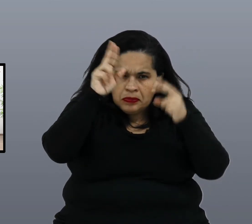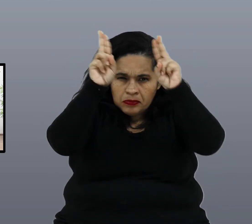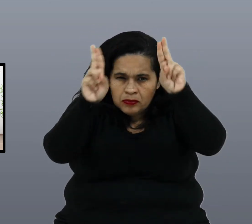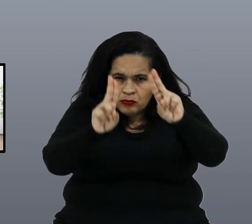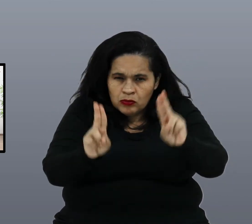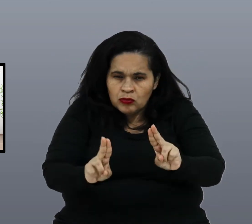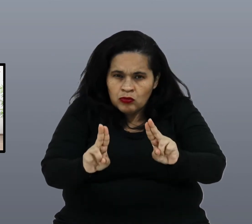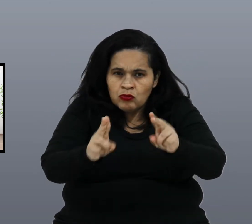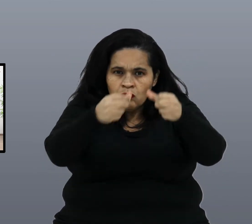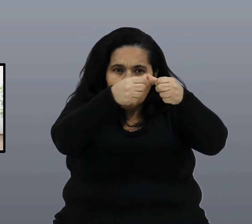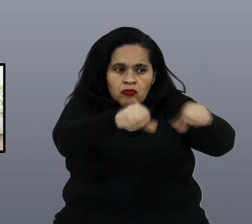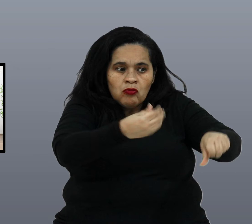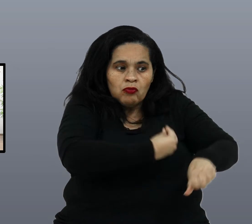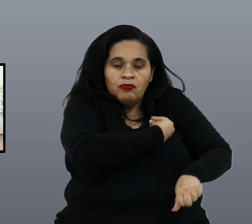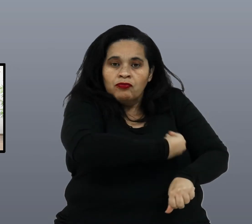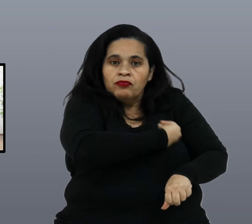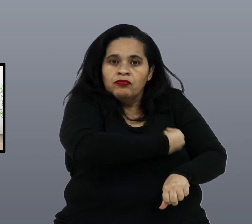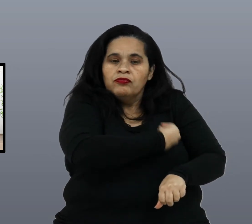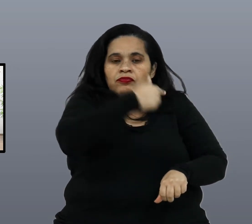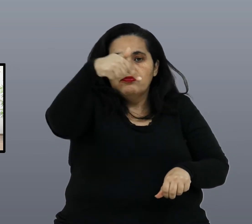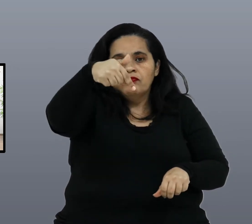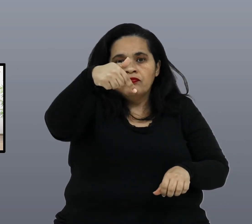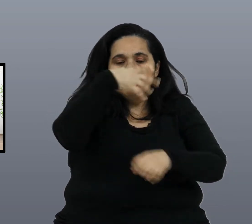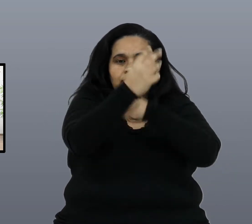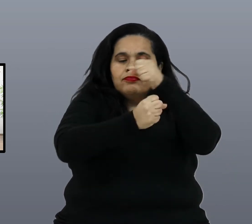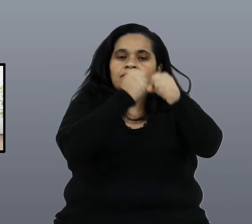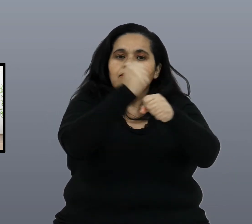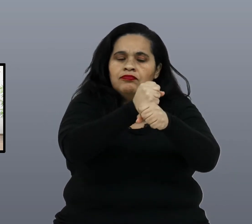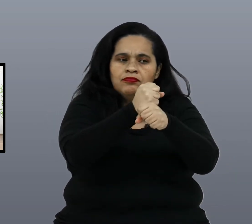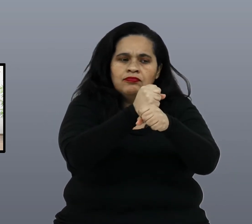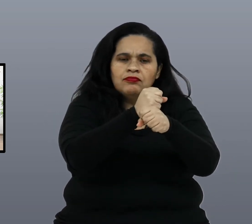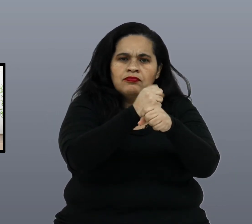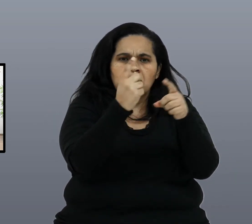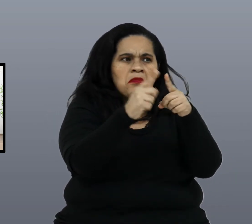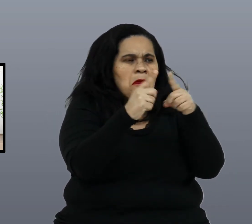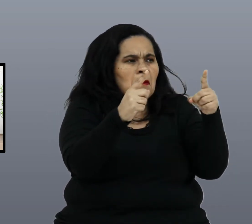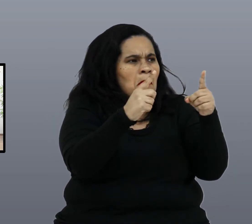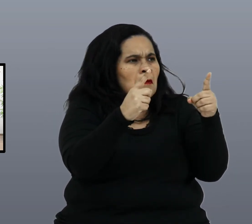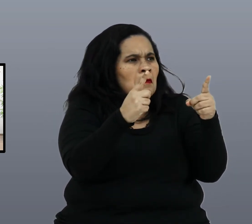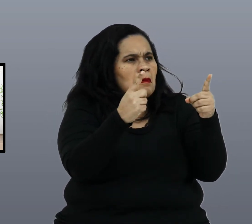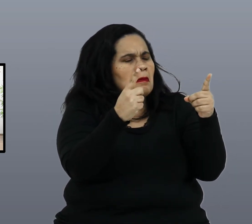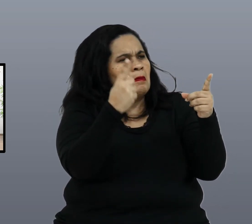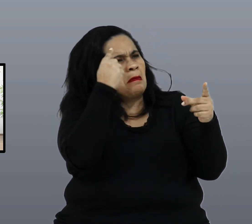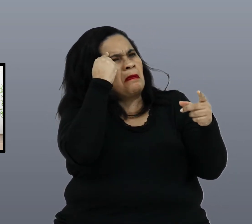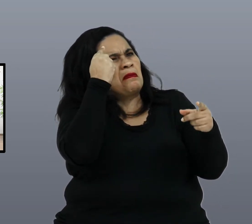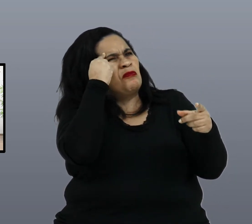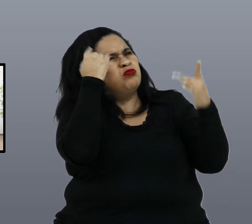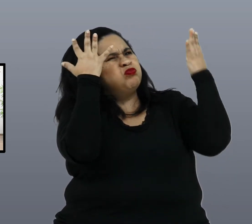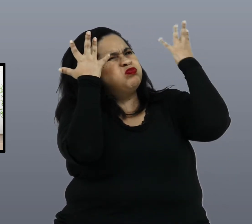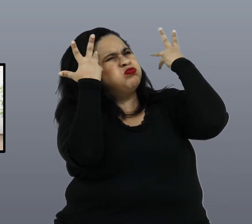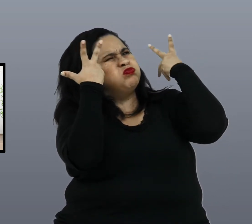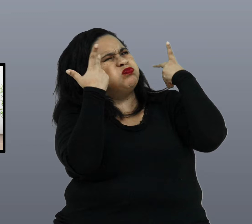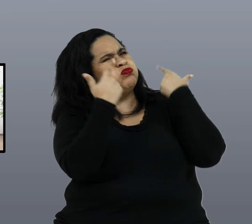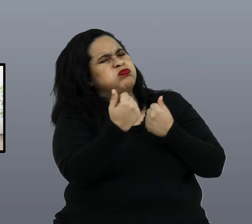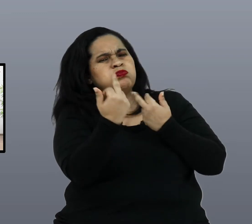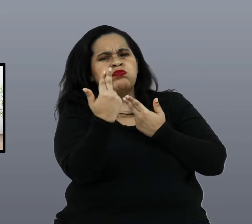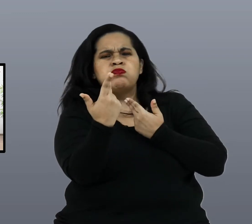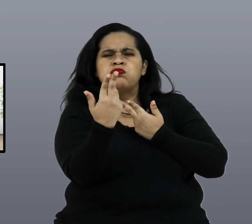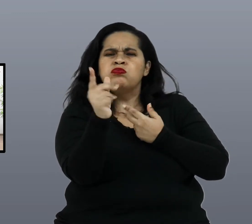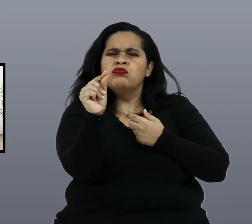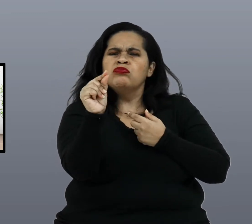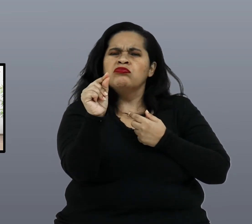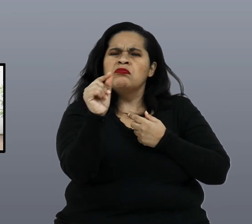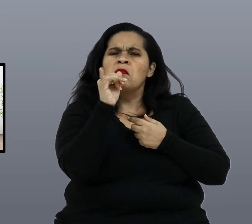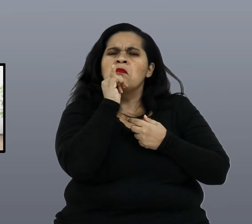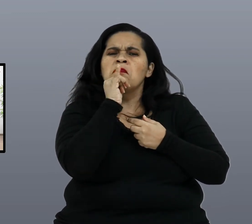que não é descrito, né? É um animal que não tem, você vai olhar no bioma, você não vai